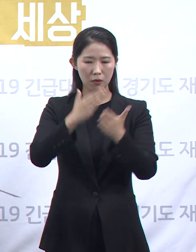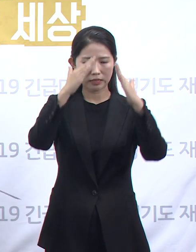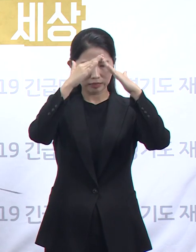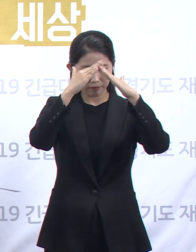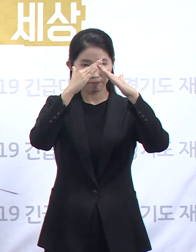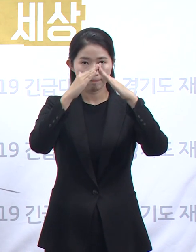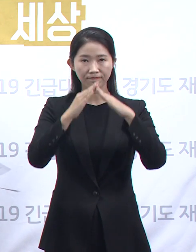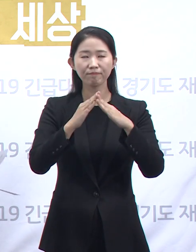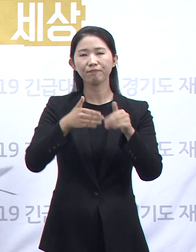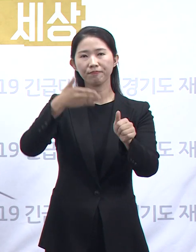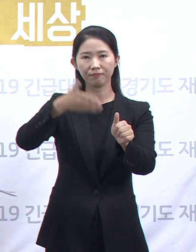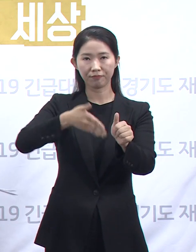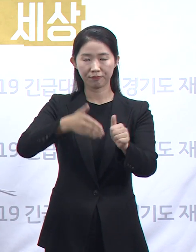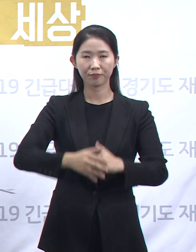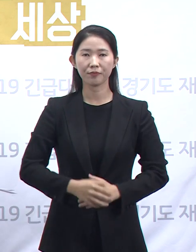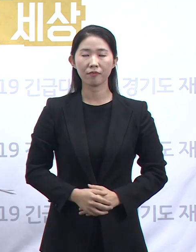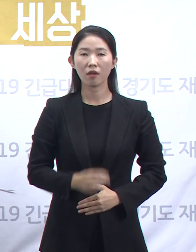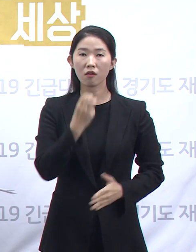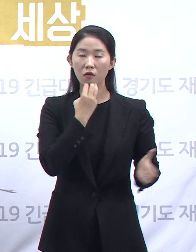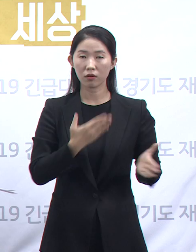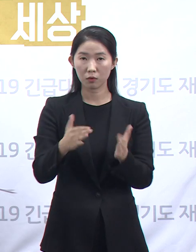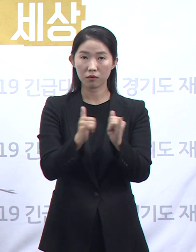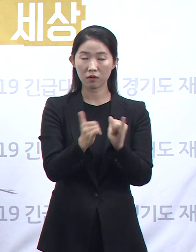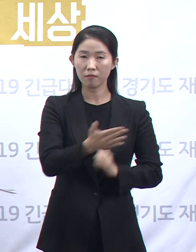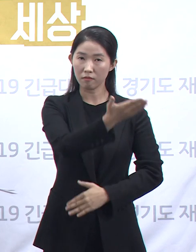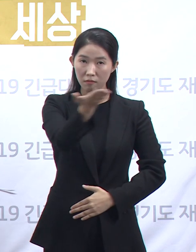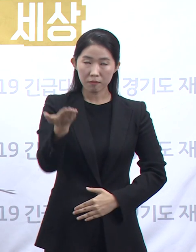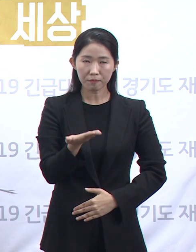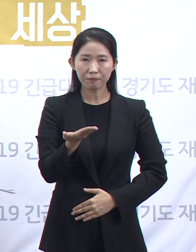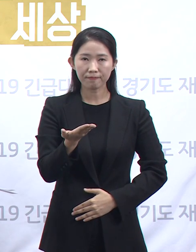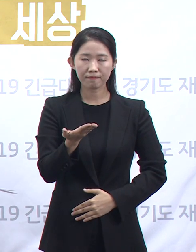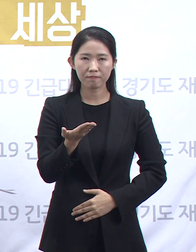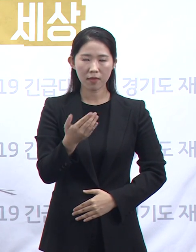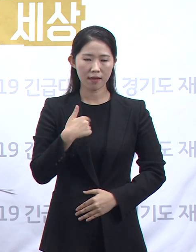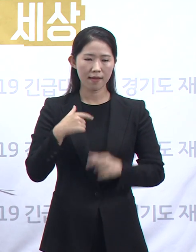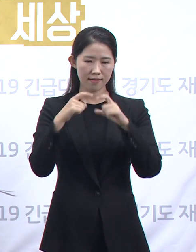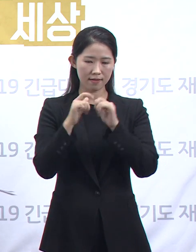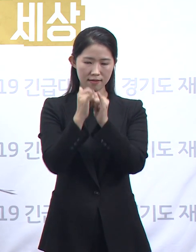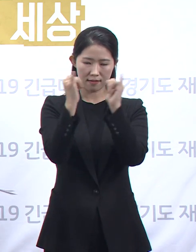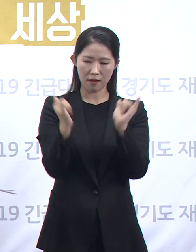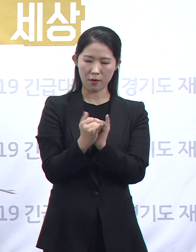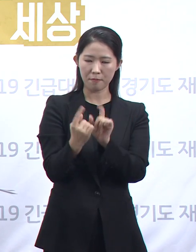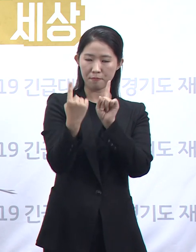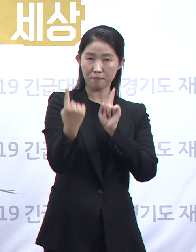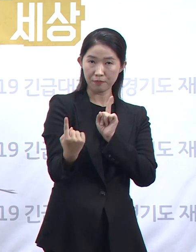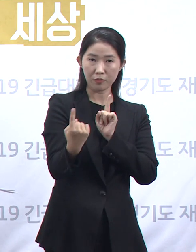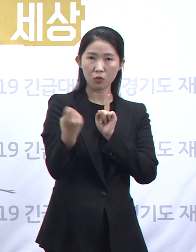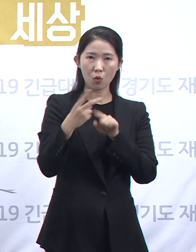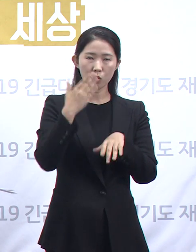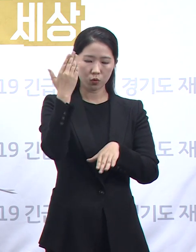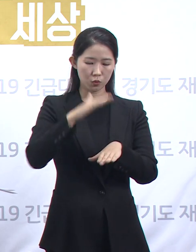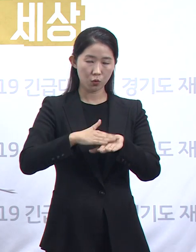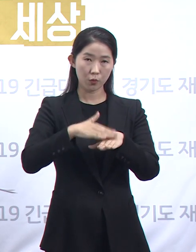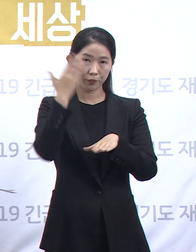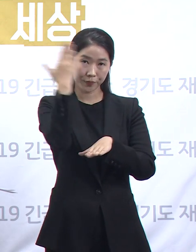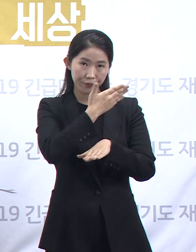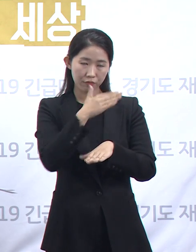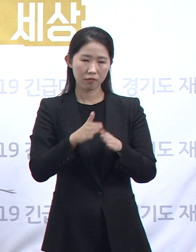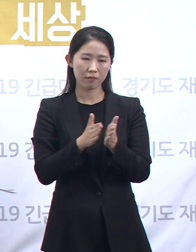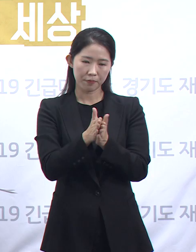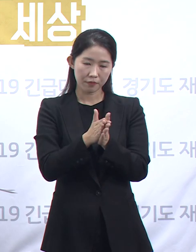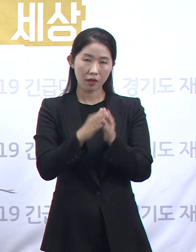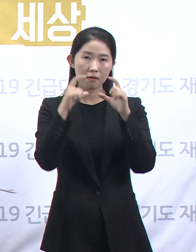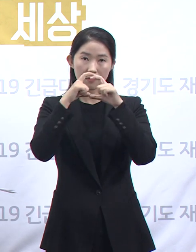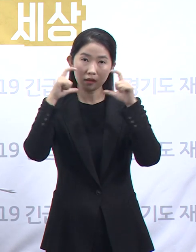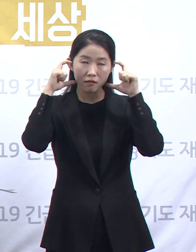간곡히 부탁드립니다. 도민 여러분 개개인이 지켜주시는 철저한 사회적 거리두기와 손 씻기, 마스크 착용 등 생활 발역